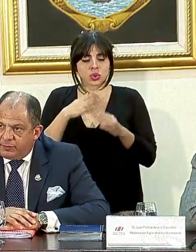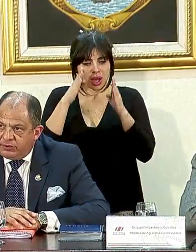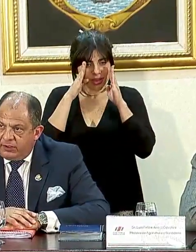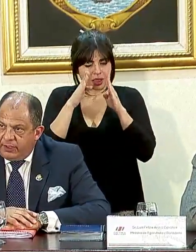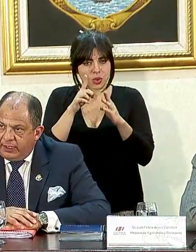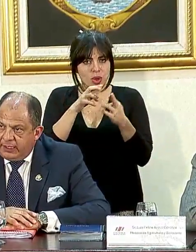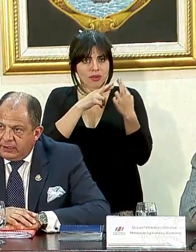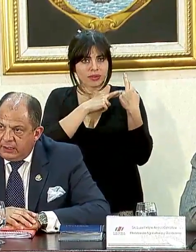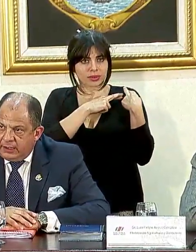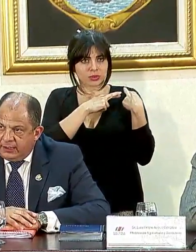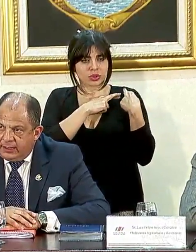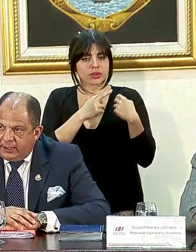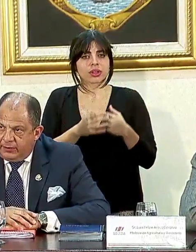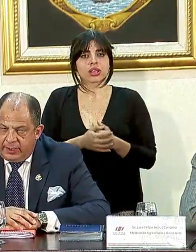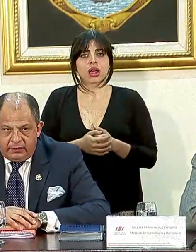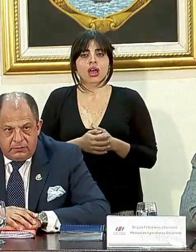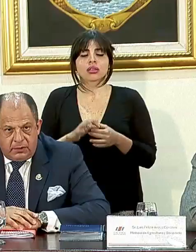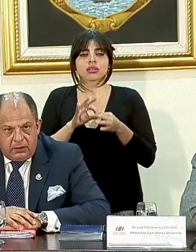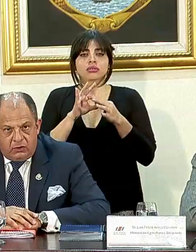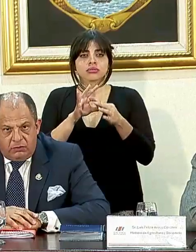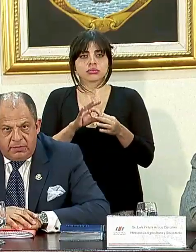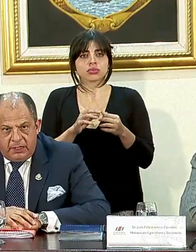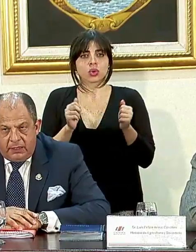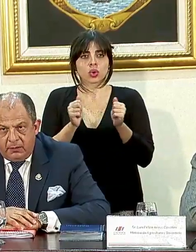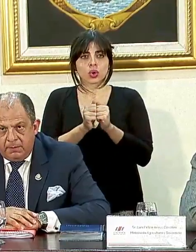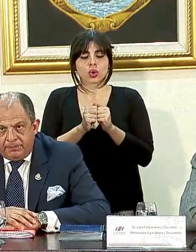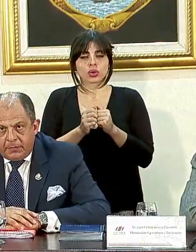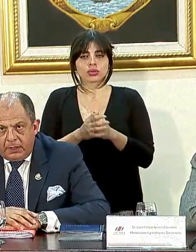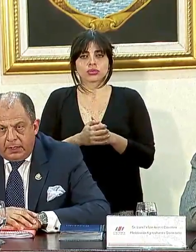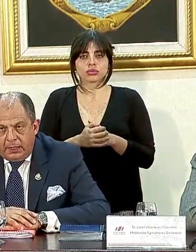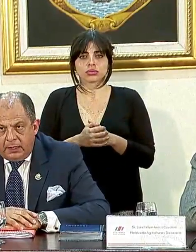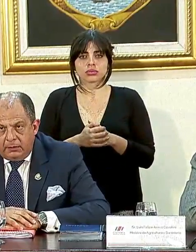una responsabilidad que tiene que ver con mi